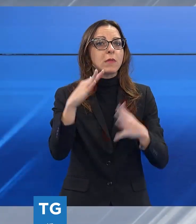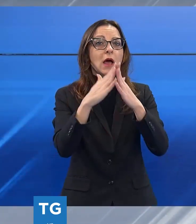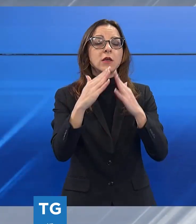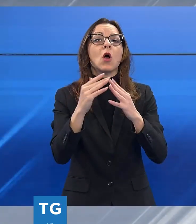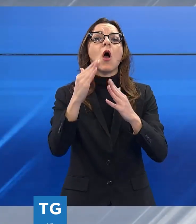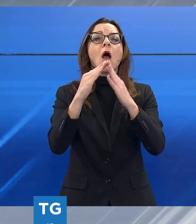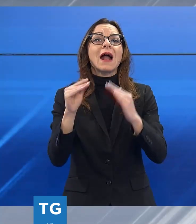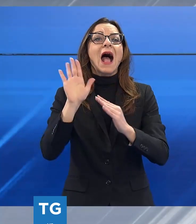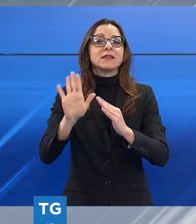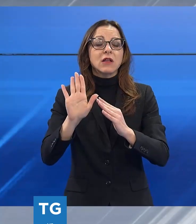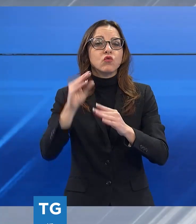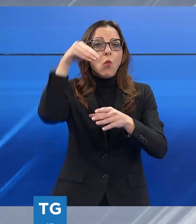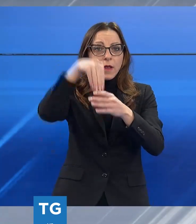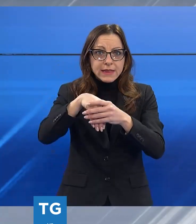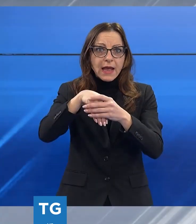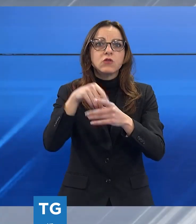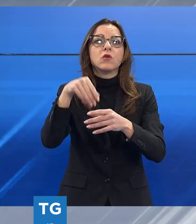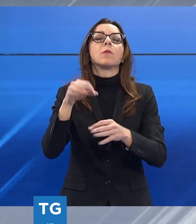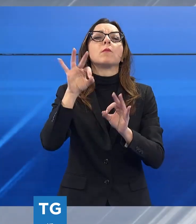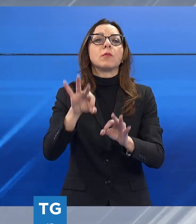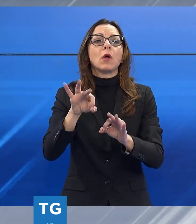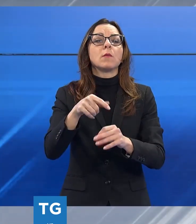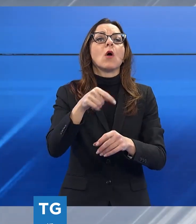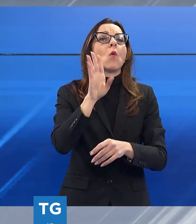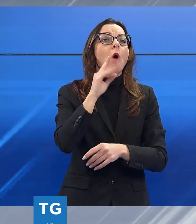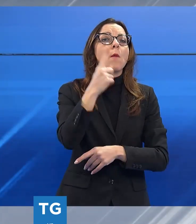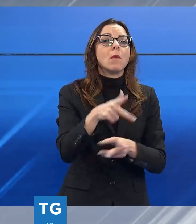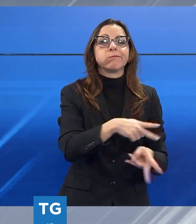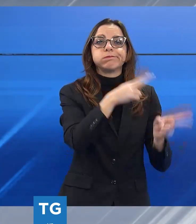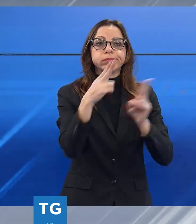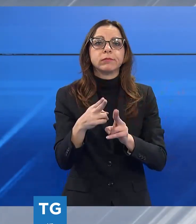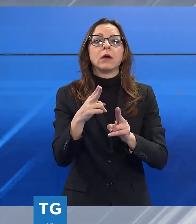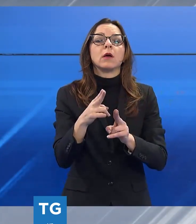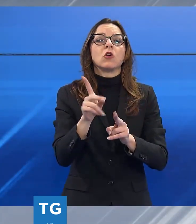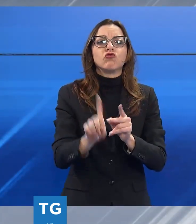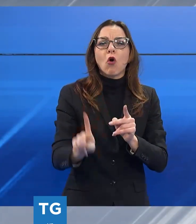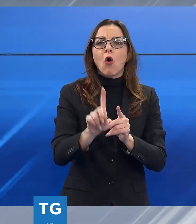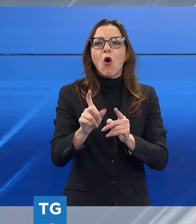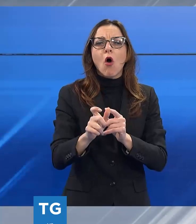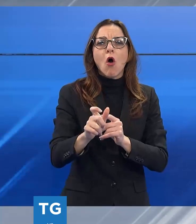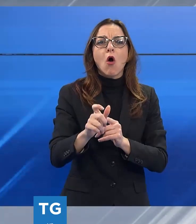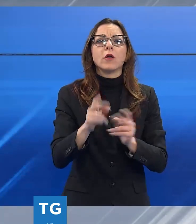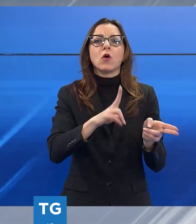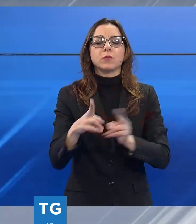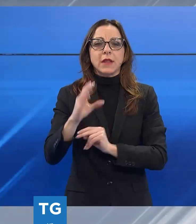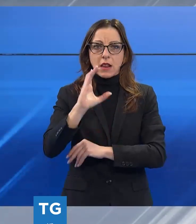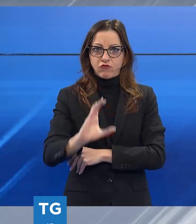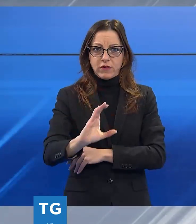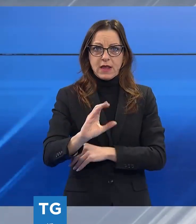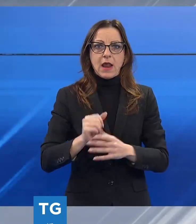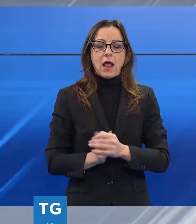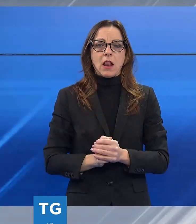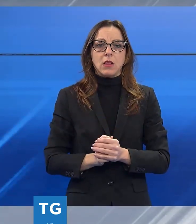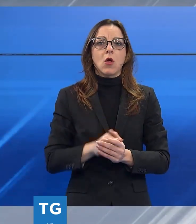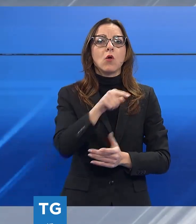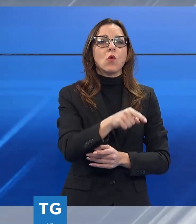un forte trauma cranico, per il quale l'uomo è stato ricoverato per diverso tempo all'ospedale di Cisanello. Per il professionista si